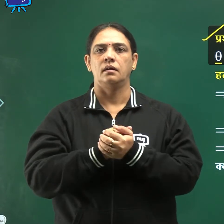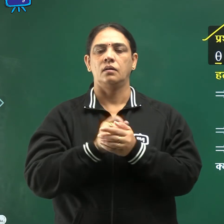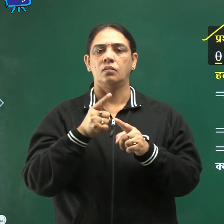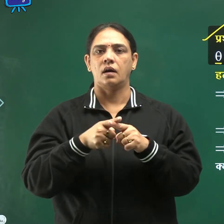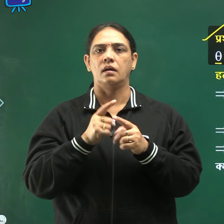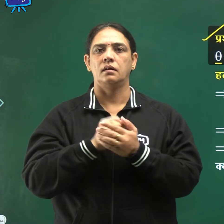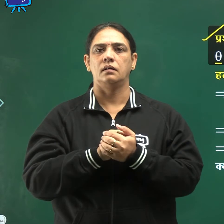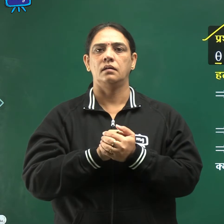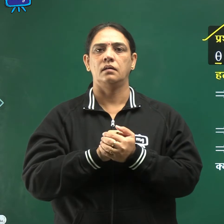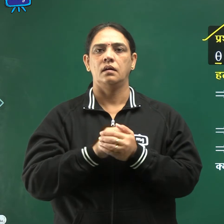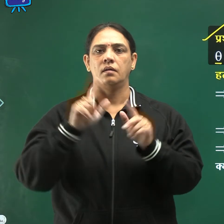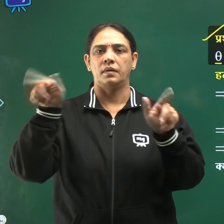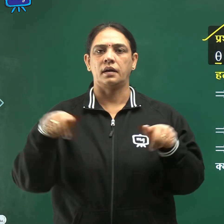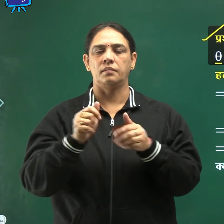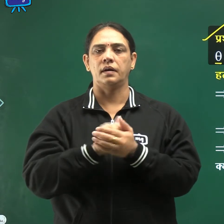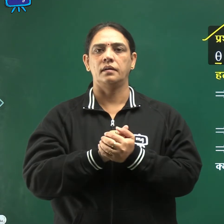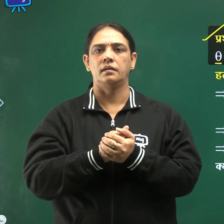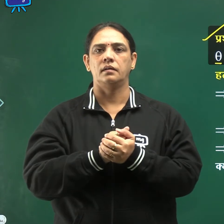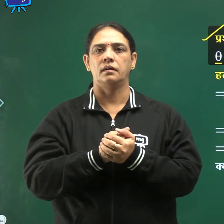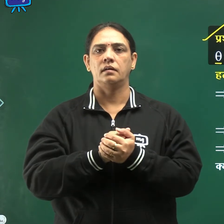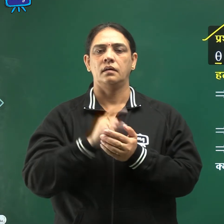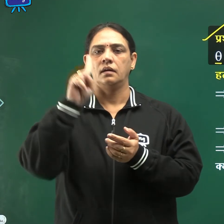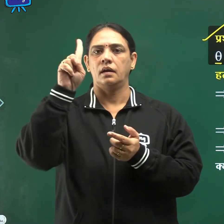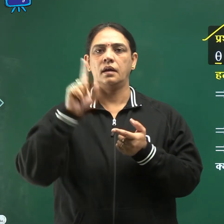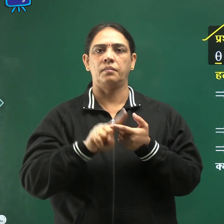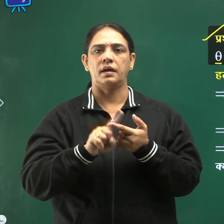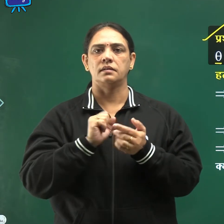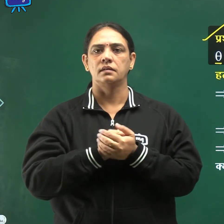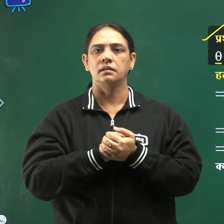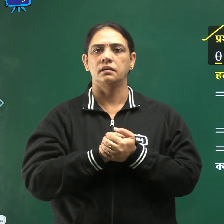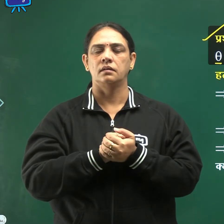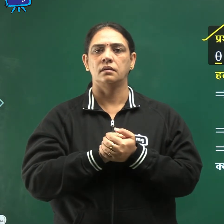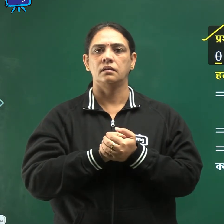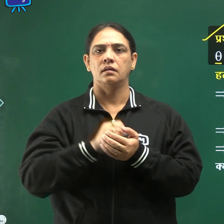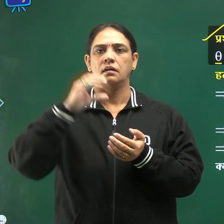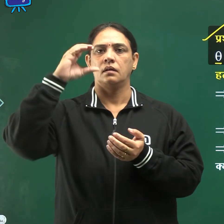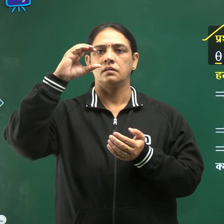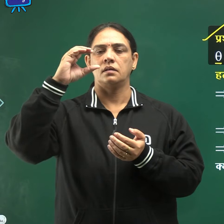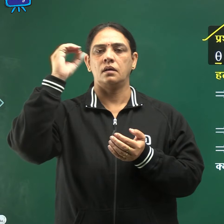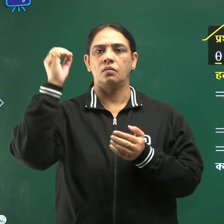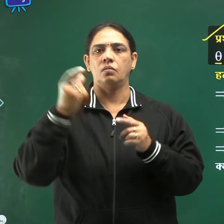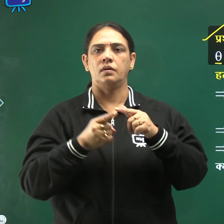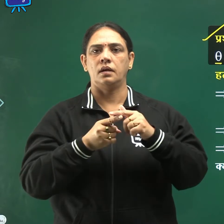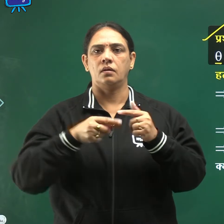गुणा ब्रैकेट में 1 प्लस cot स्क्वायर थीटा।